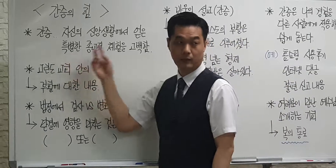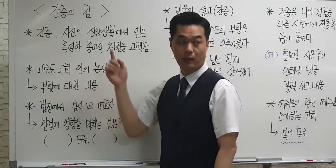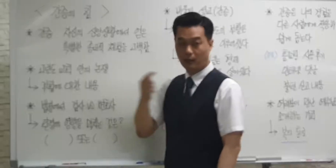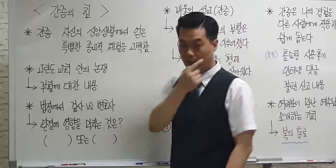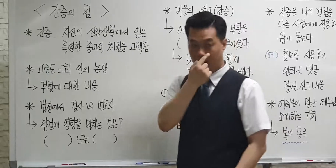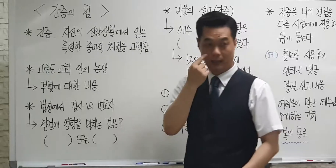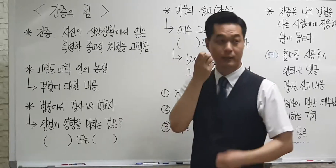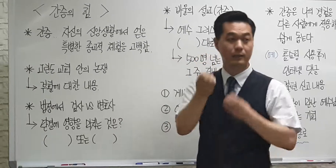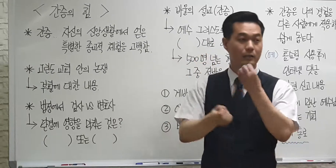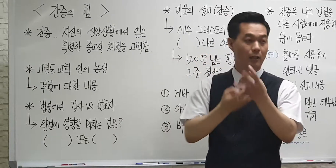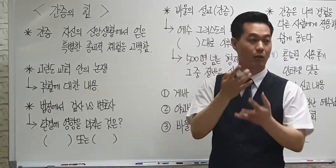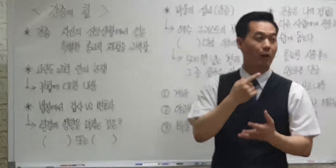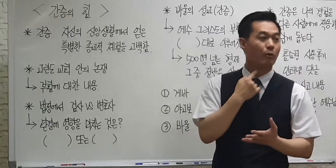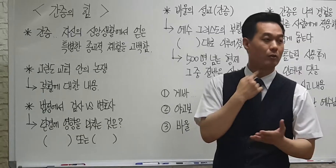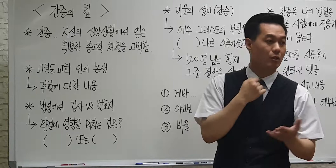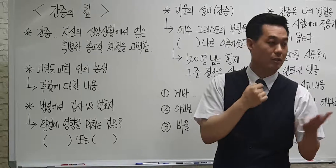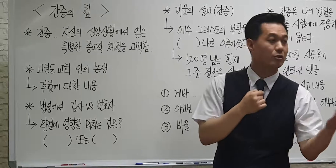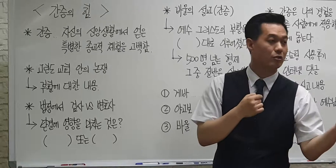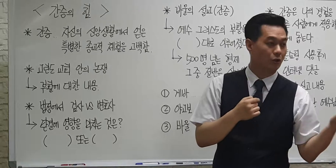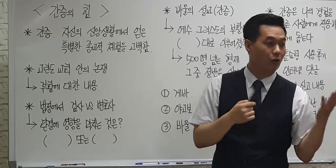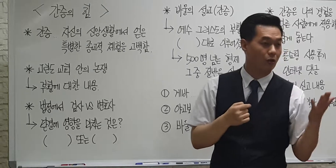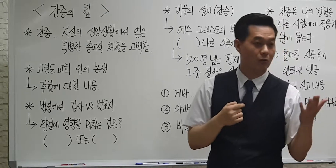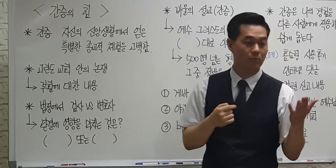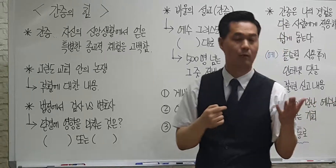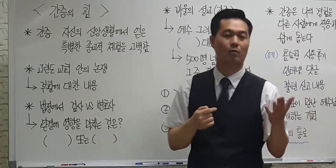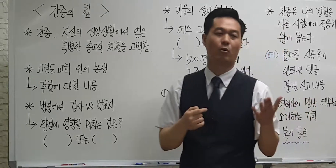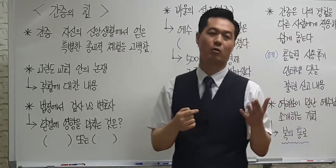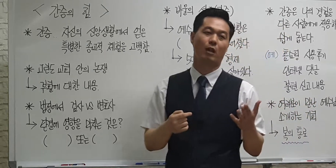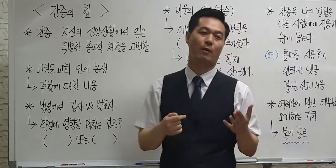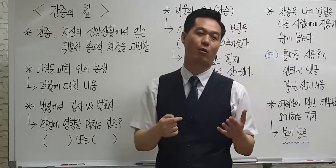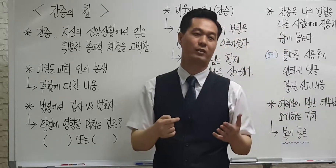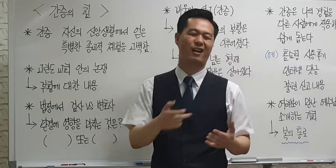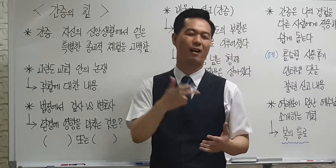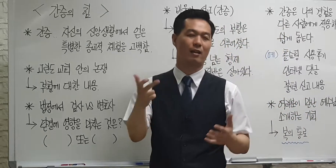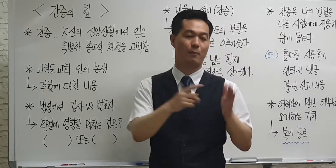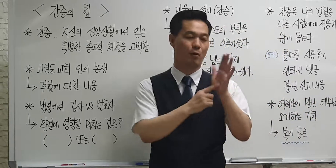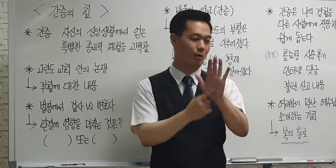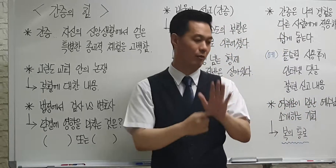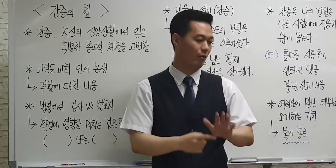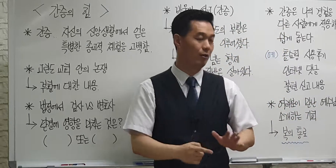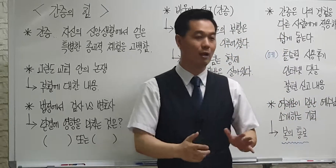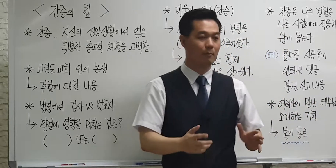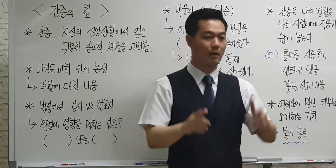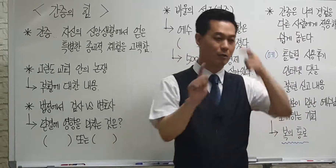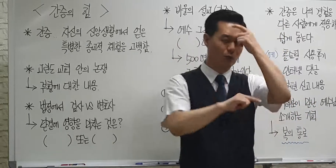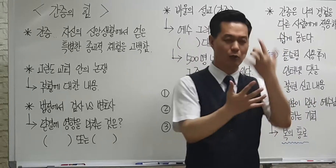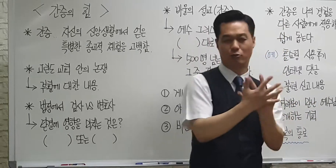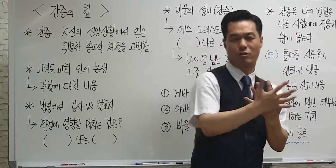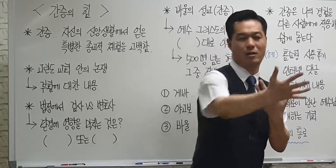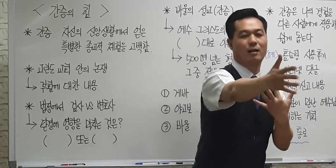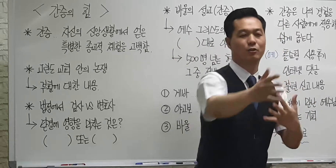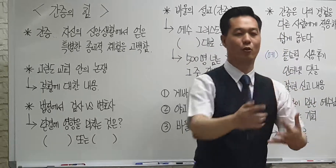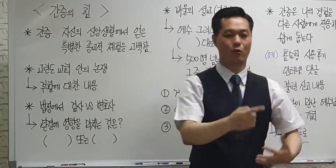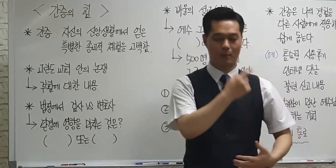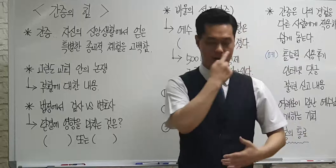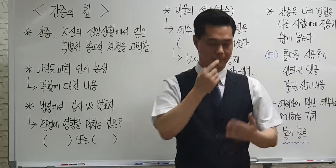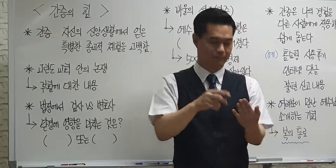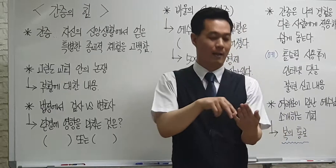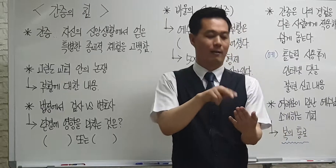자, 간증이라는 거 해본 적 있으시죠? 뭐 이게 막 거창하게 표현해서 막 성도들 다 앉혀놓고 막